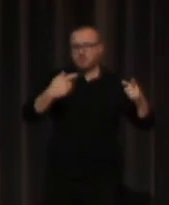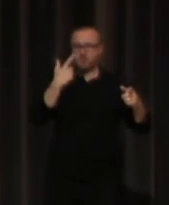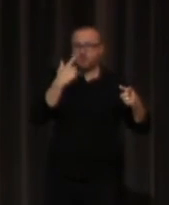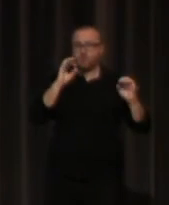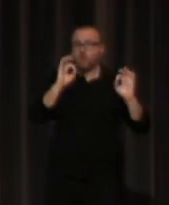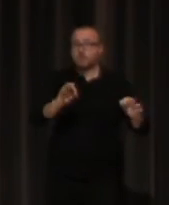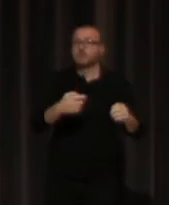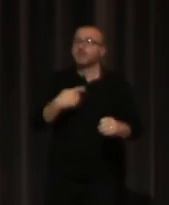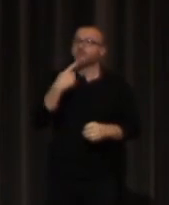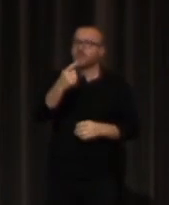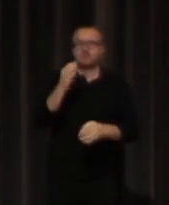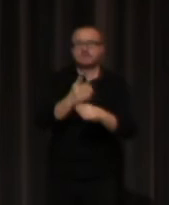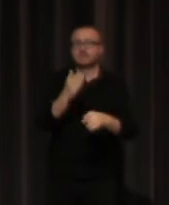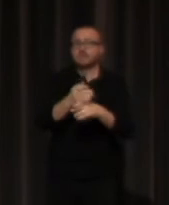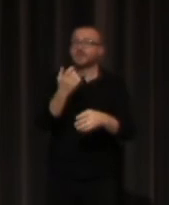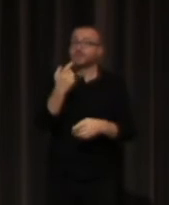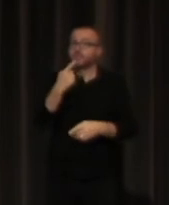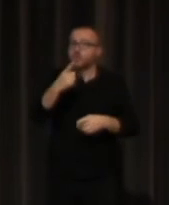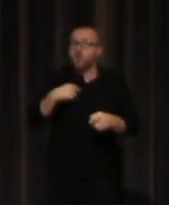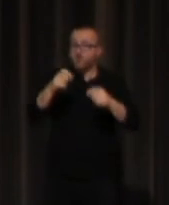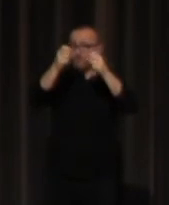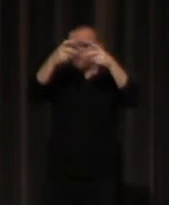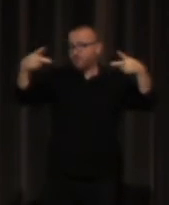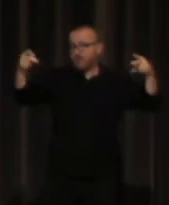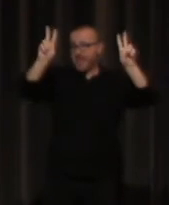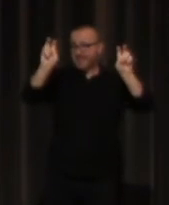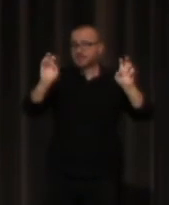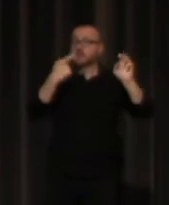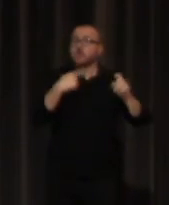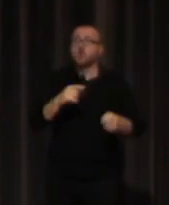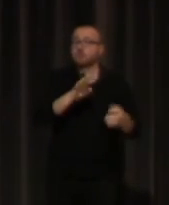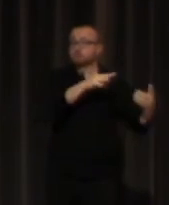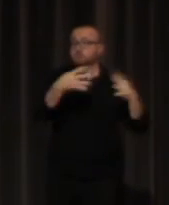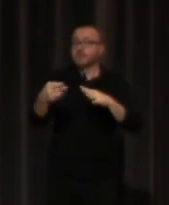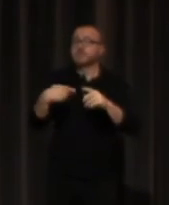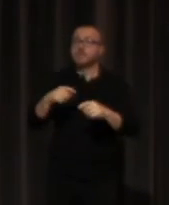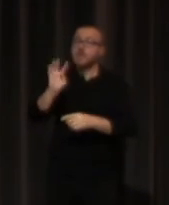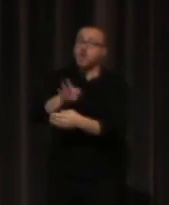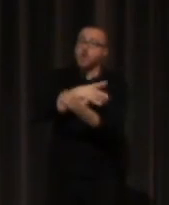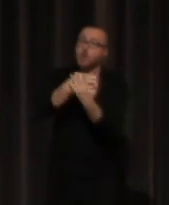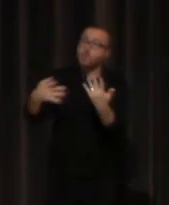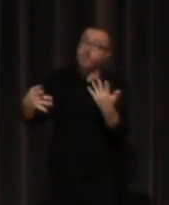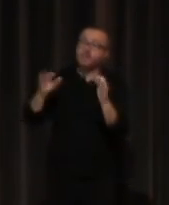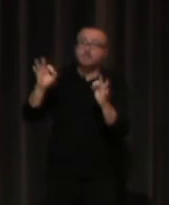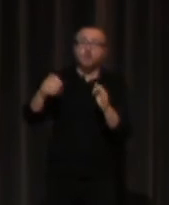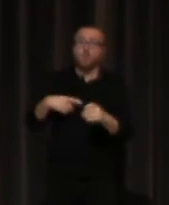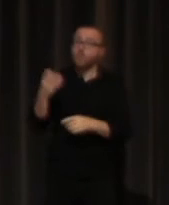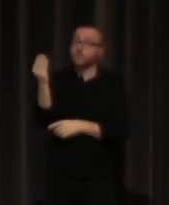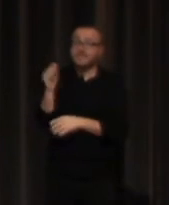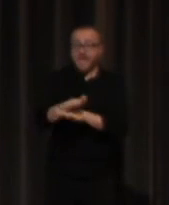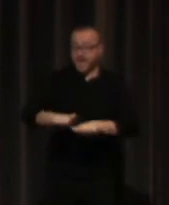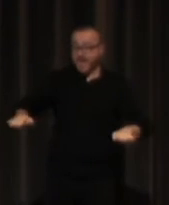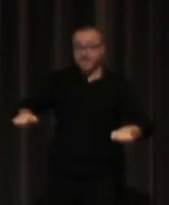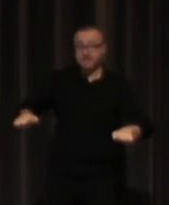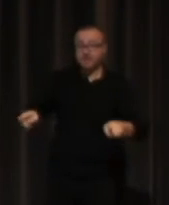deia que els poetes són com aquells nens entremaliats que juguen amb un mirallet, que fan la rateta.